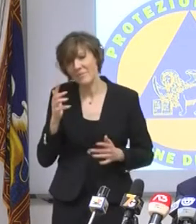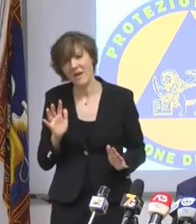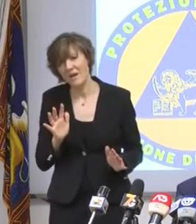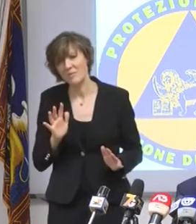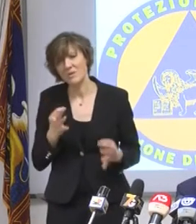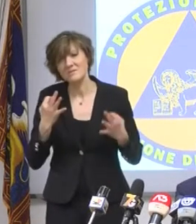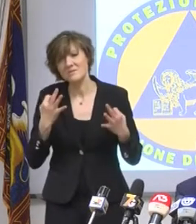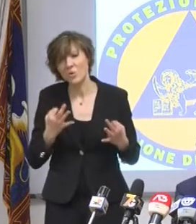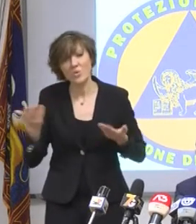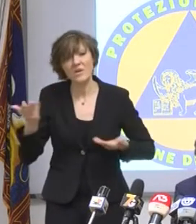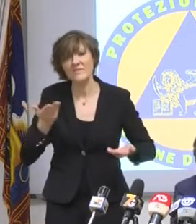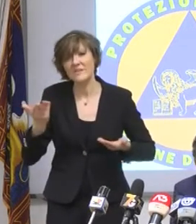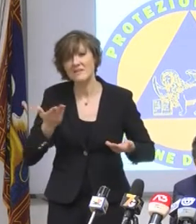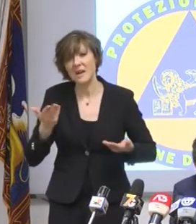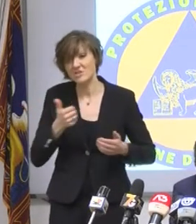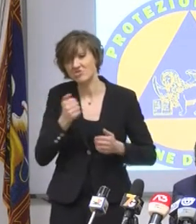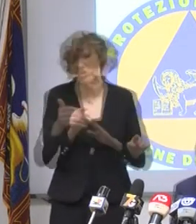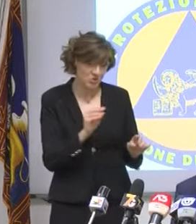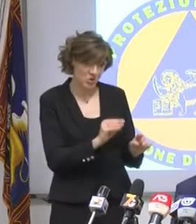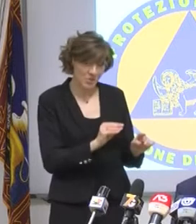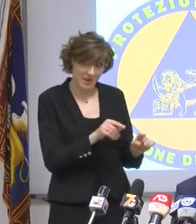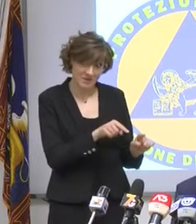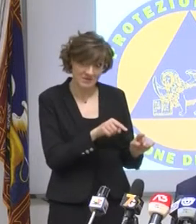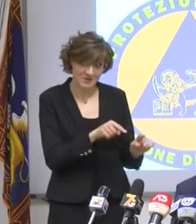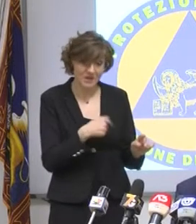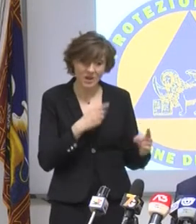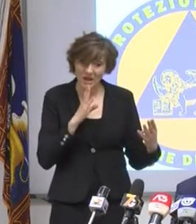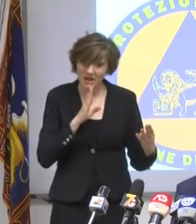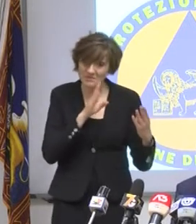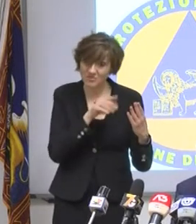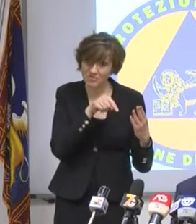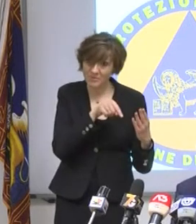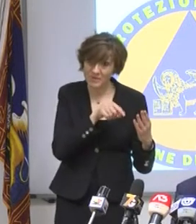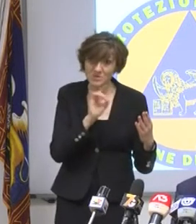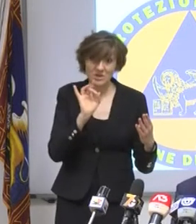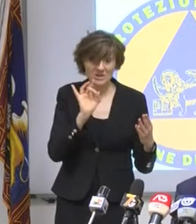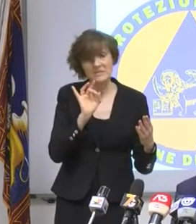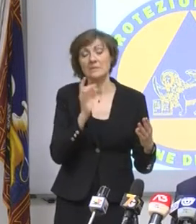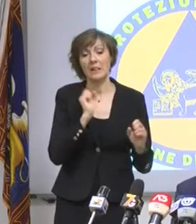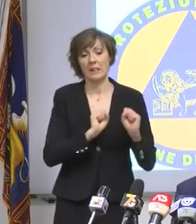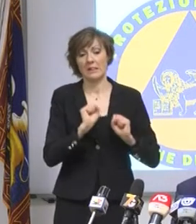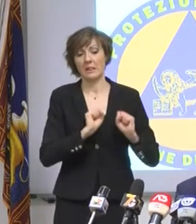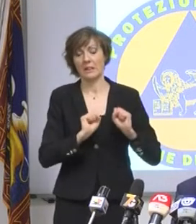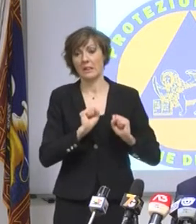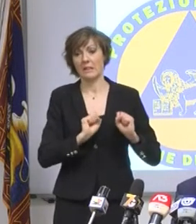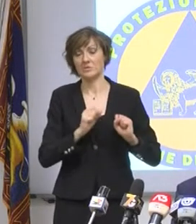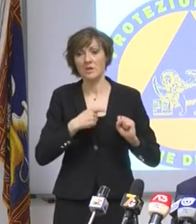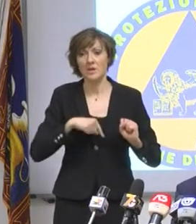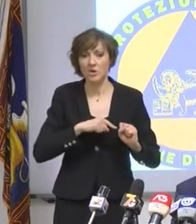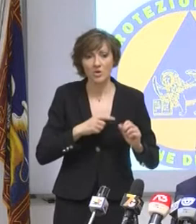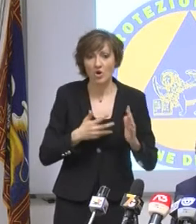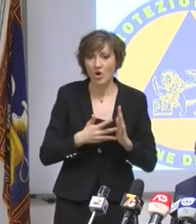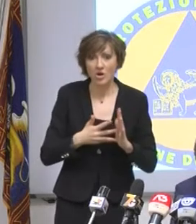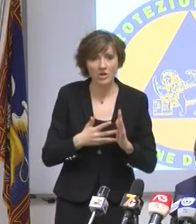certezza che gli invitati erano più di 100. E su un atteggiamento che, se non reticente, quantomeno è sicuramente incompleto e